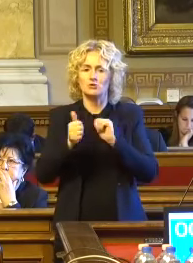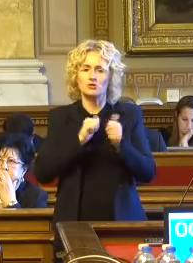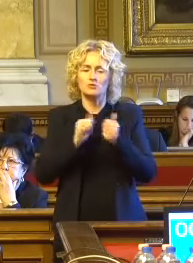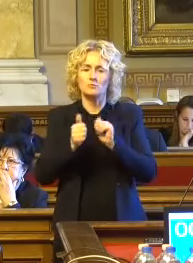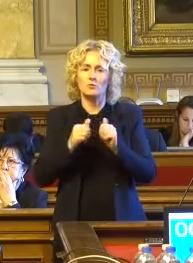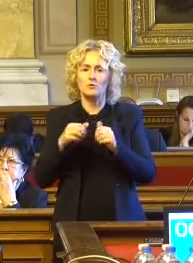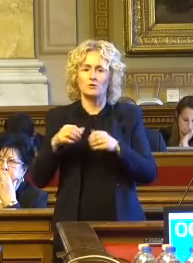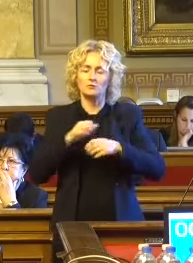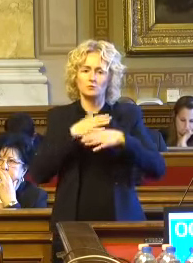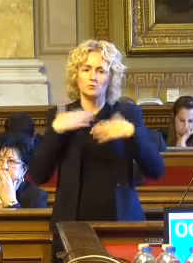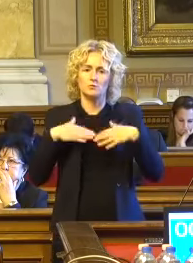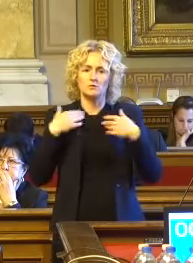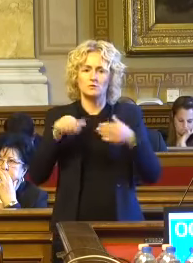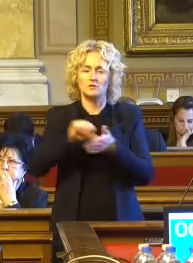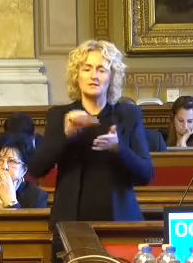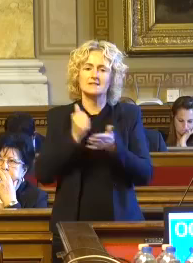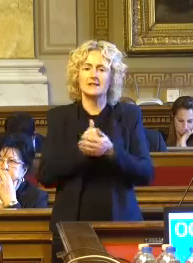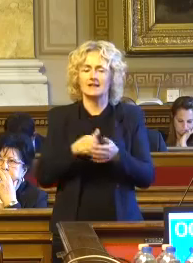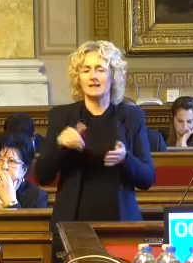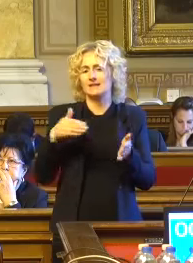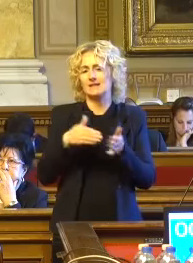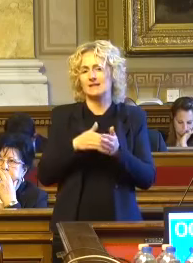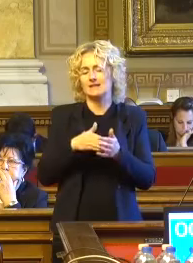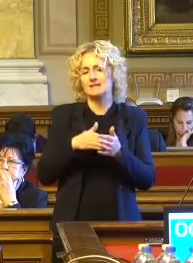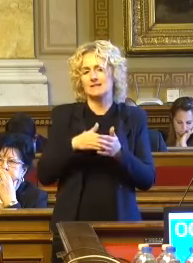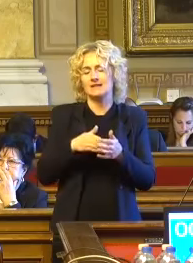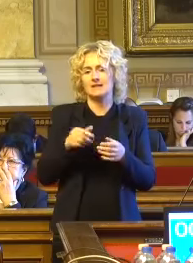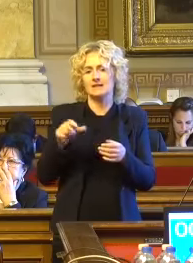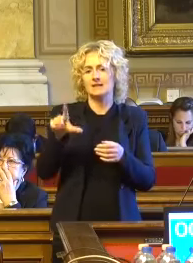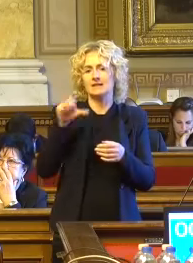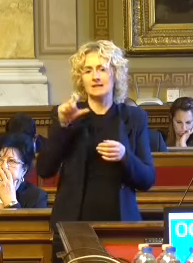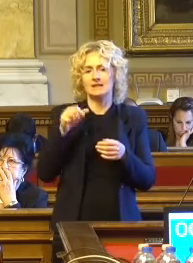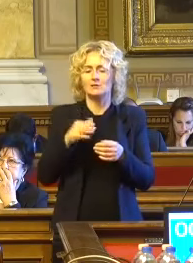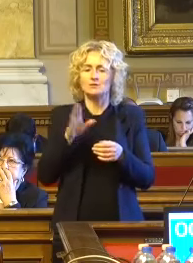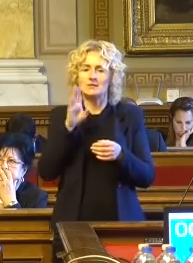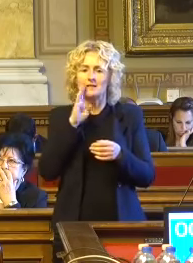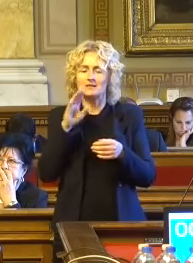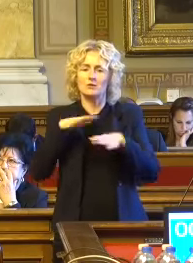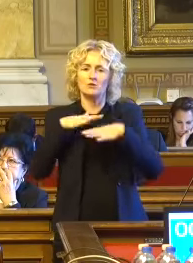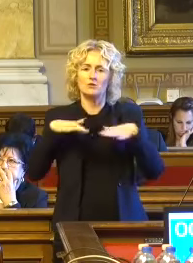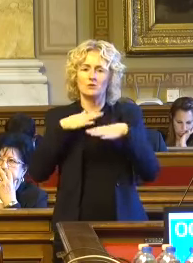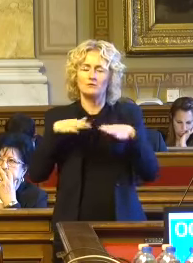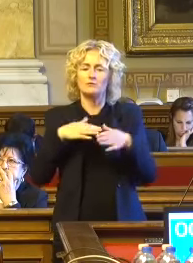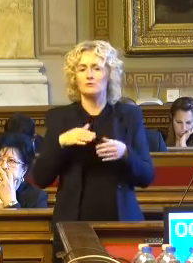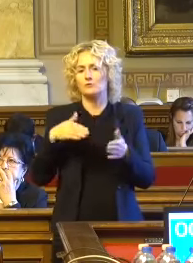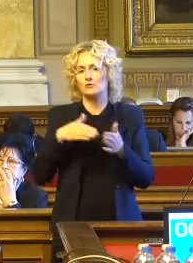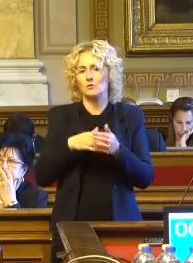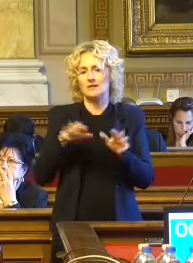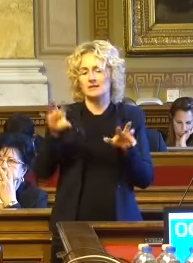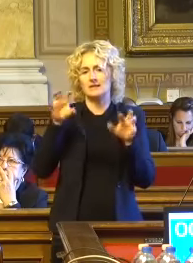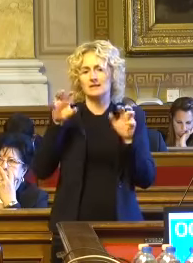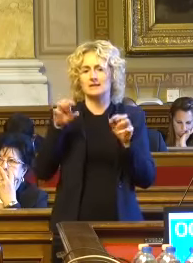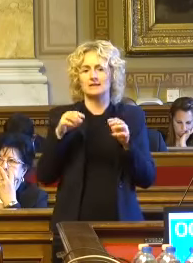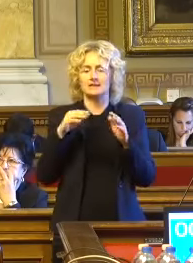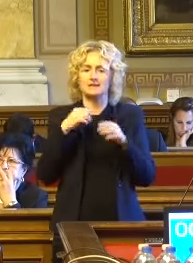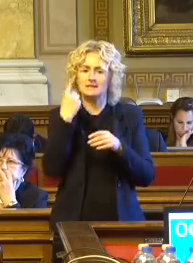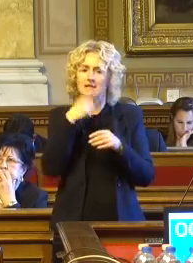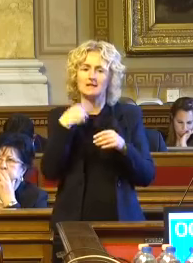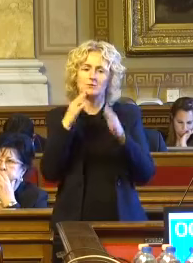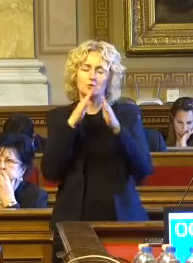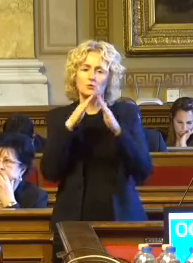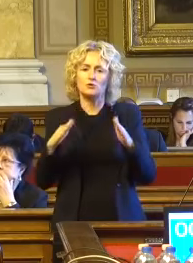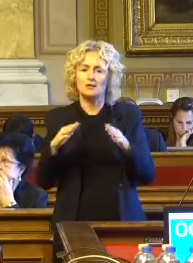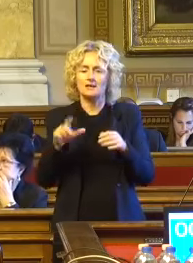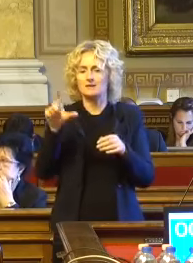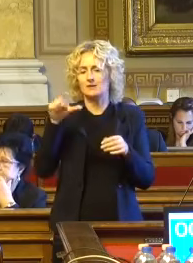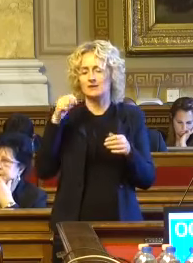Szegeden 1200 forint, Anna fürdő 1900 forint, Orosháza 2400,